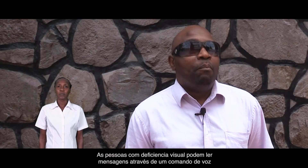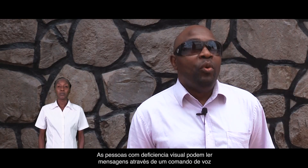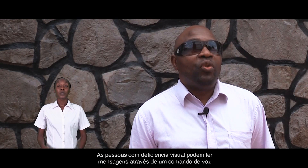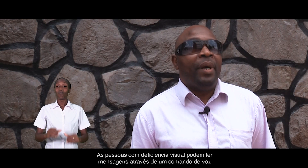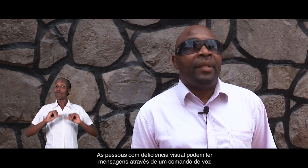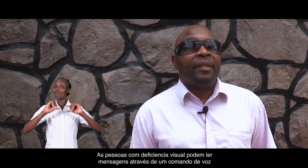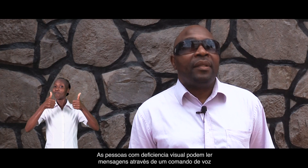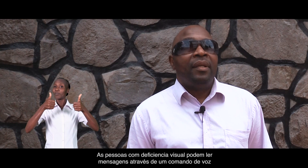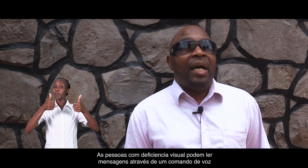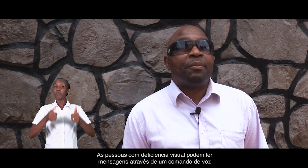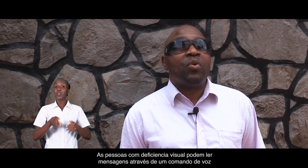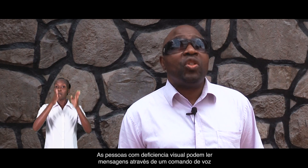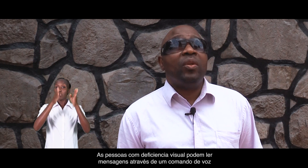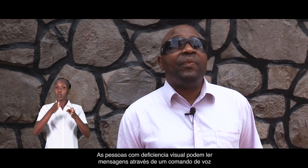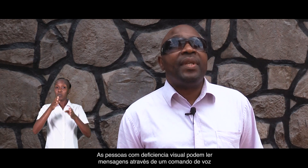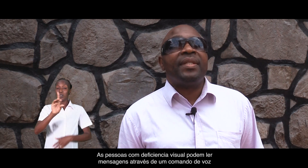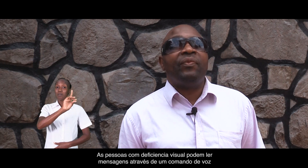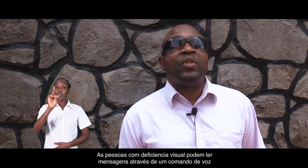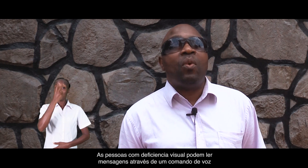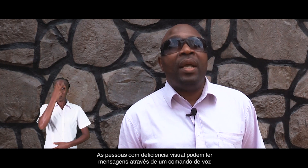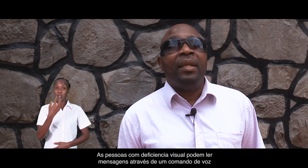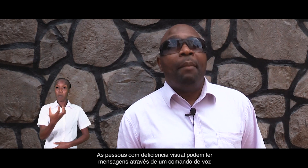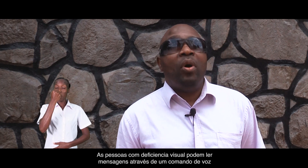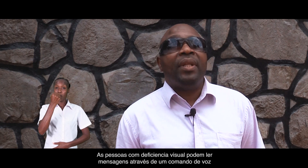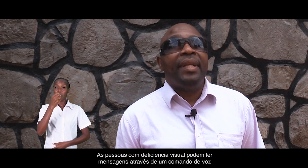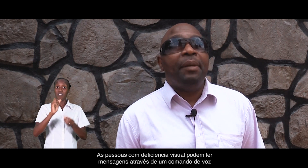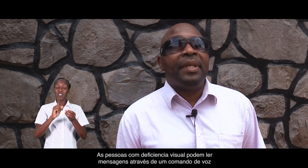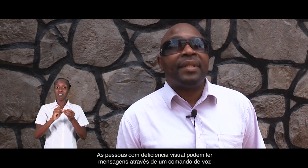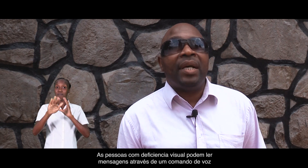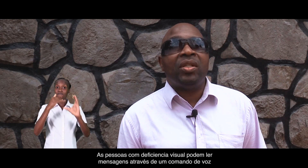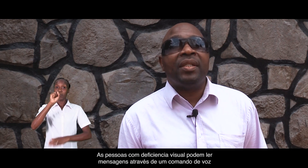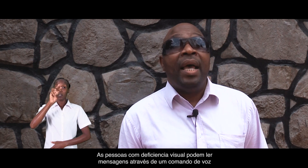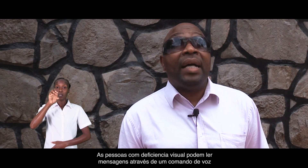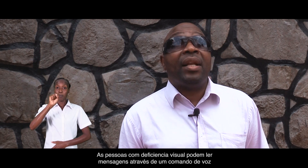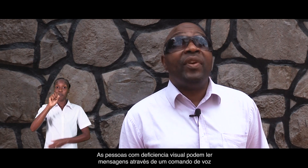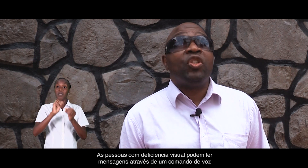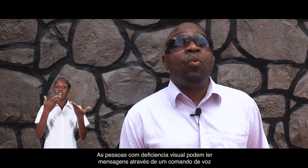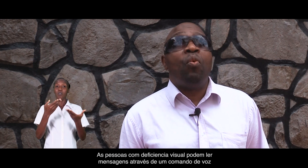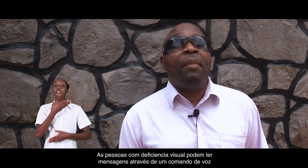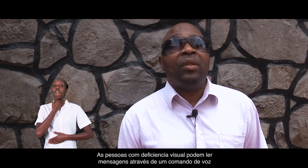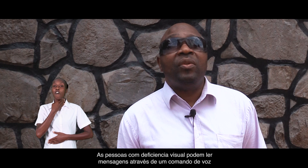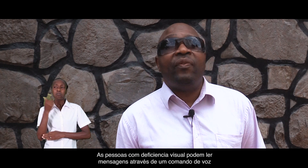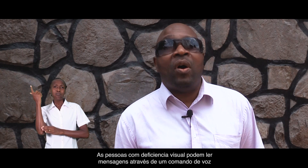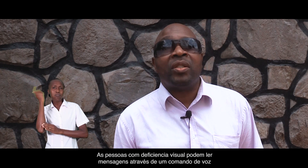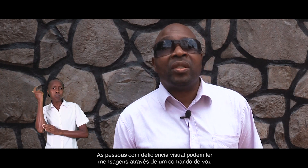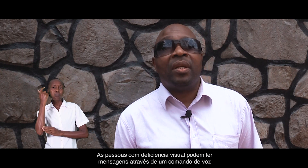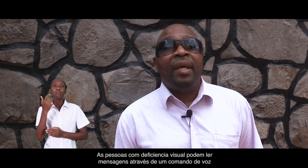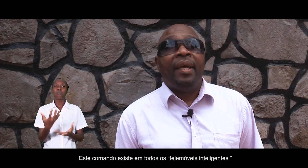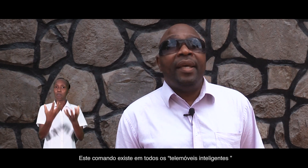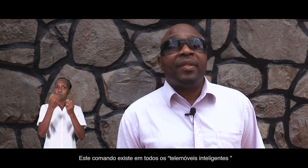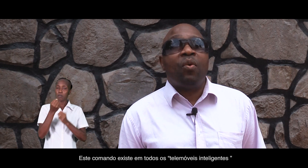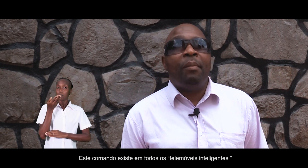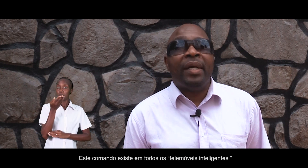Muito bem! As pessoas com deficiência visual podem ler mensagens através de um comando de voz.